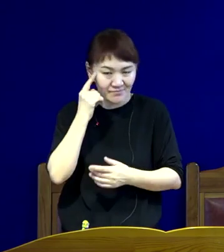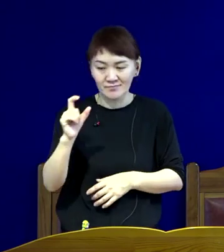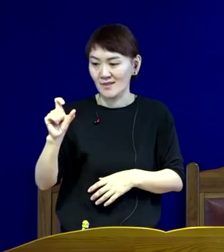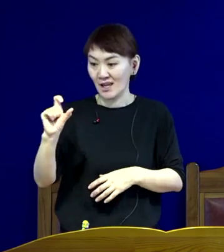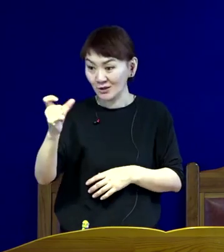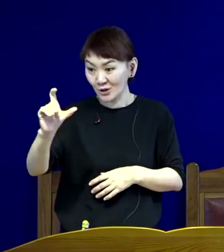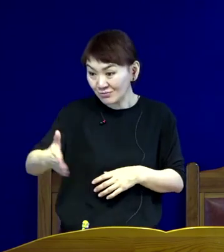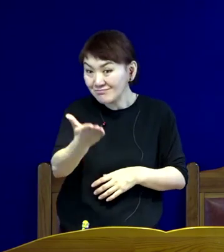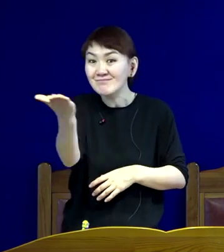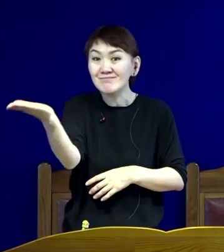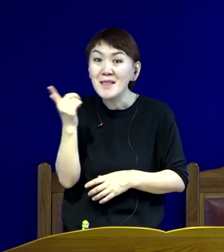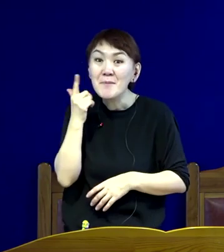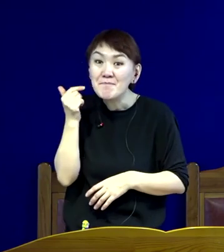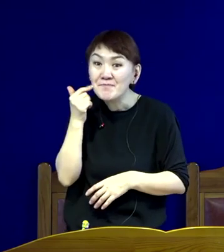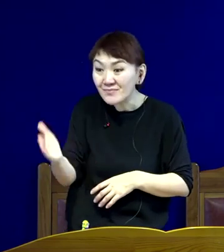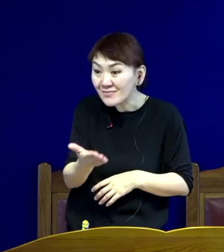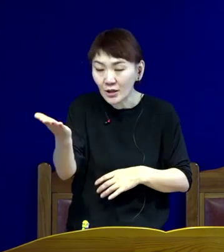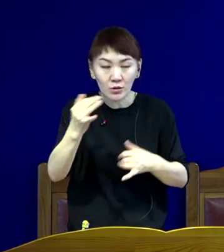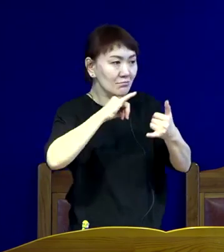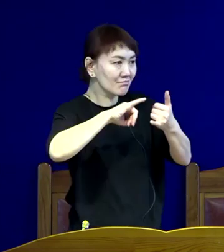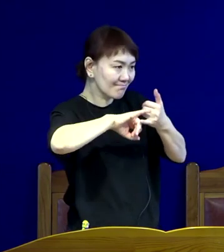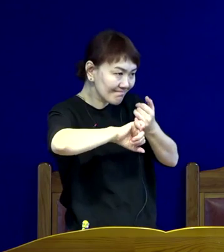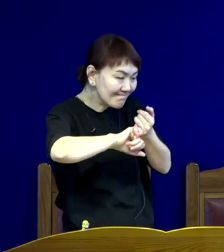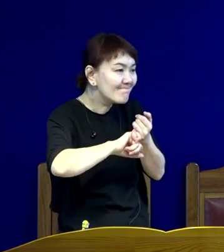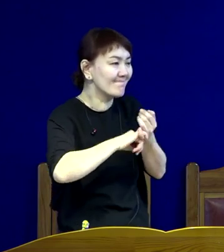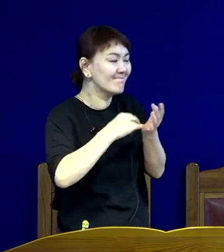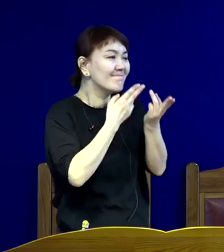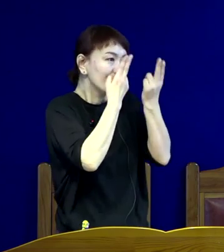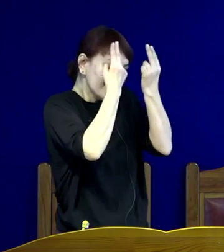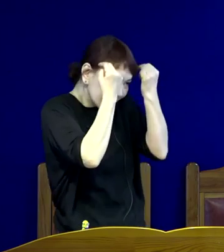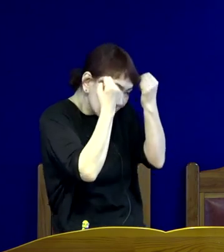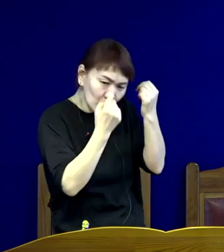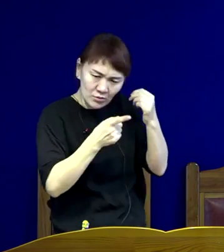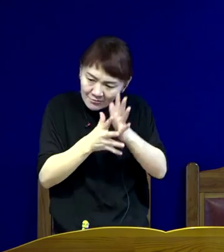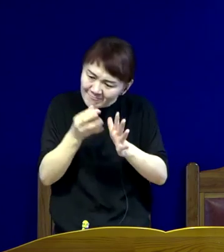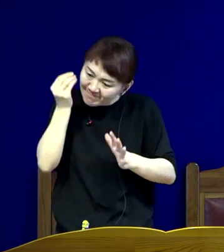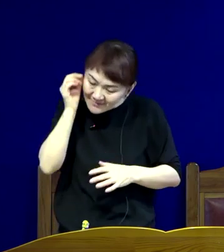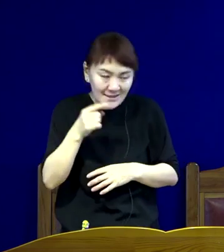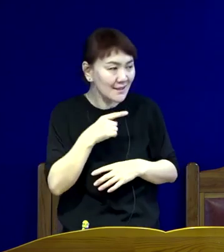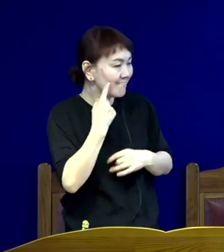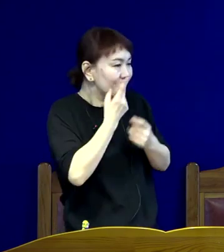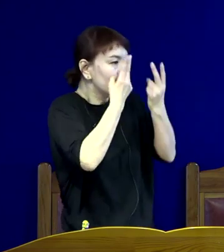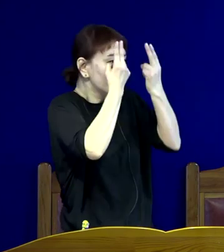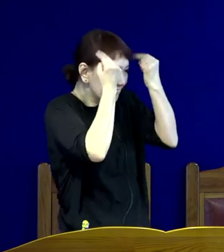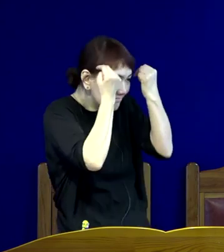нөхртөө захирагд. Анэдрио, цаги нам. Эхнэрүүдээ